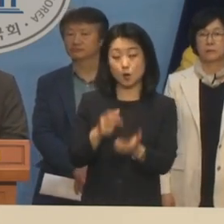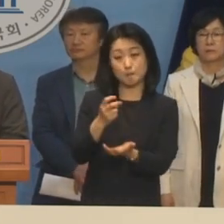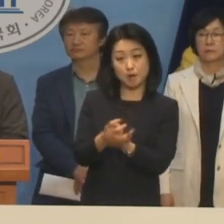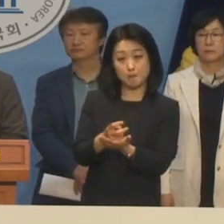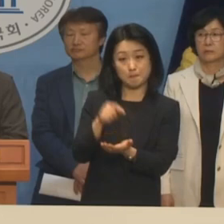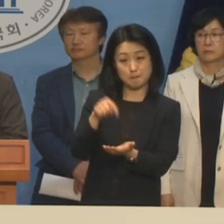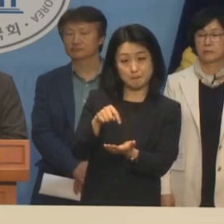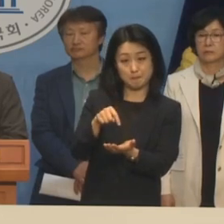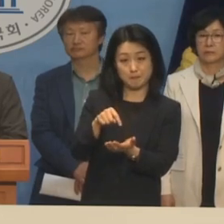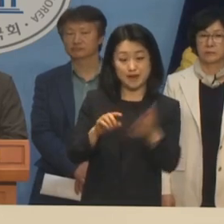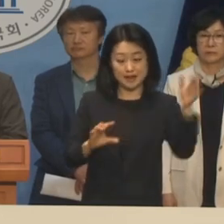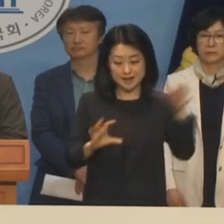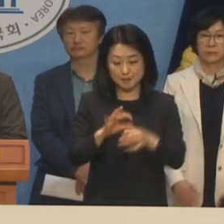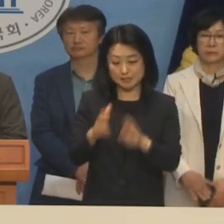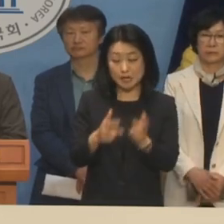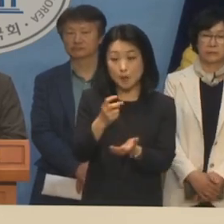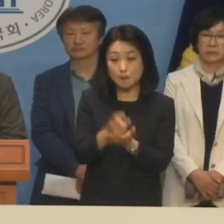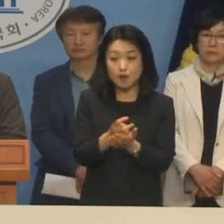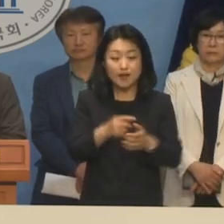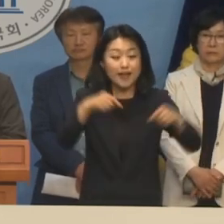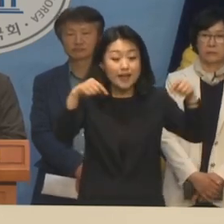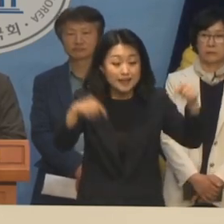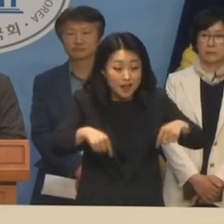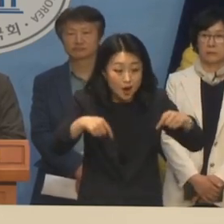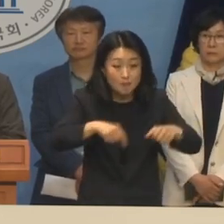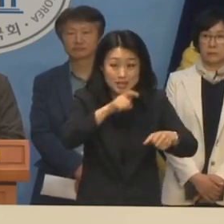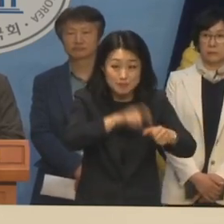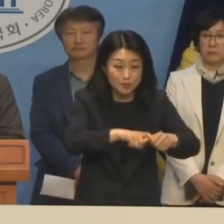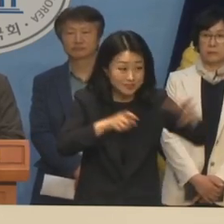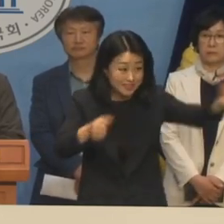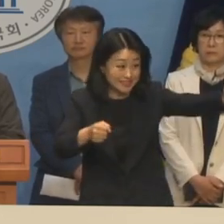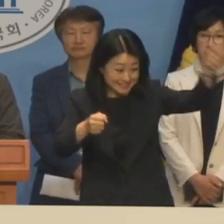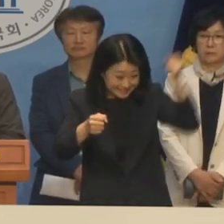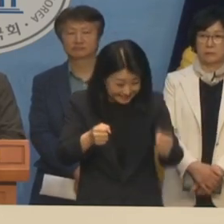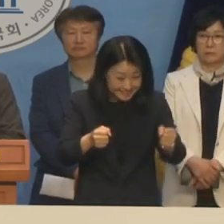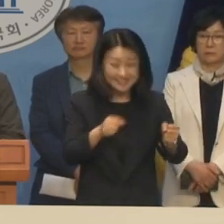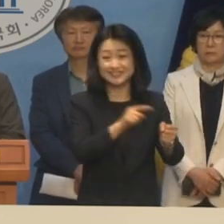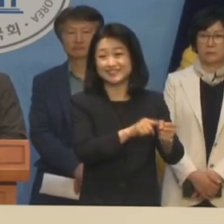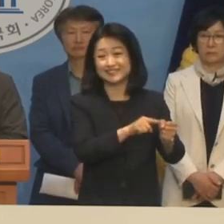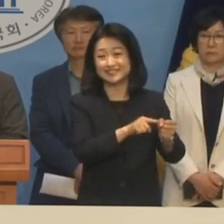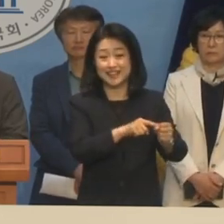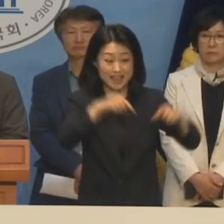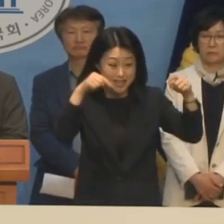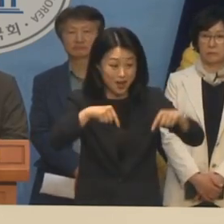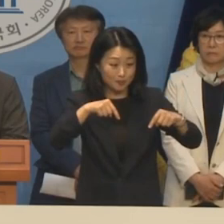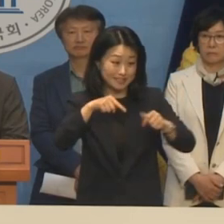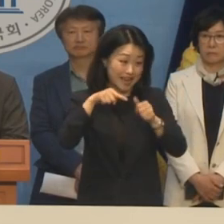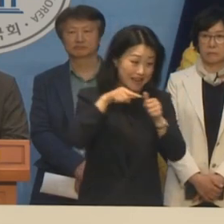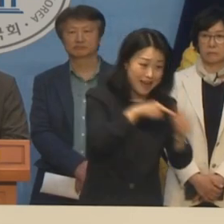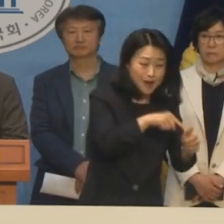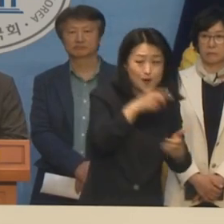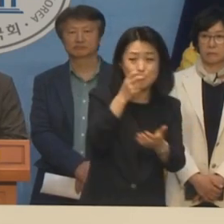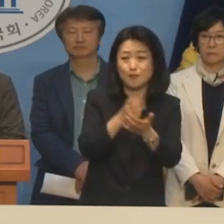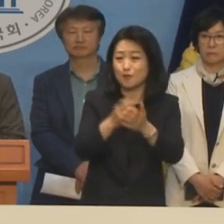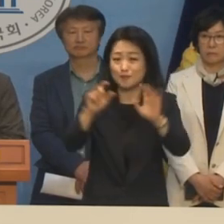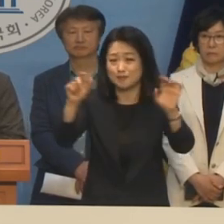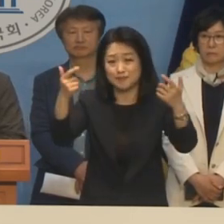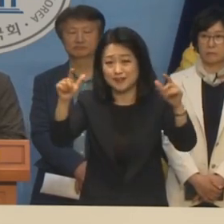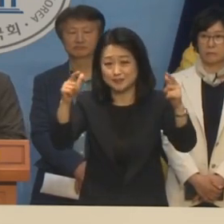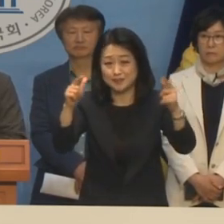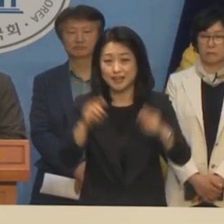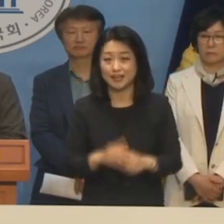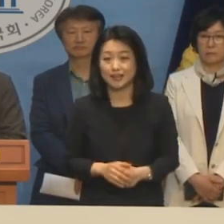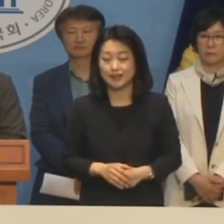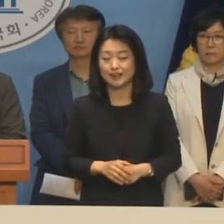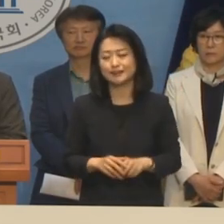가맹사업법은 협의를 하도록 하는 테이블에 앉히는 법안이지 협상을 강요하는 법안이 아닙니다.